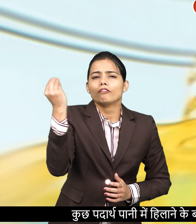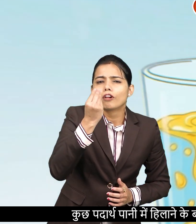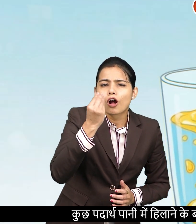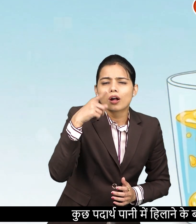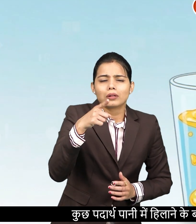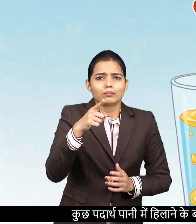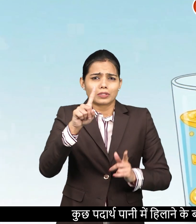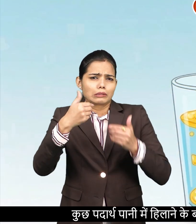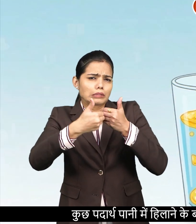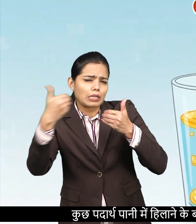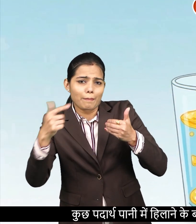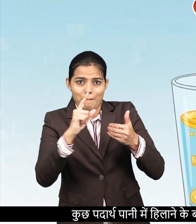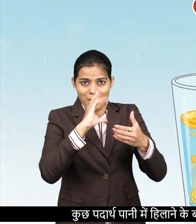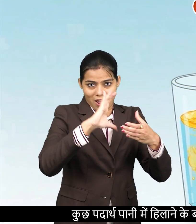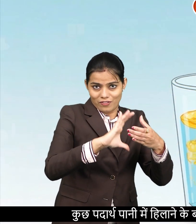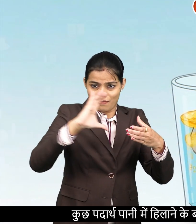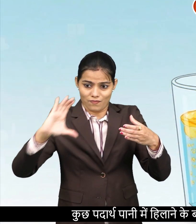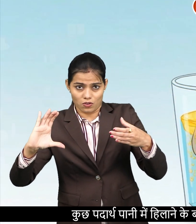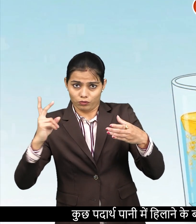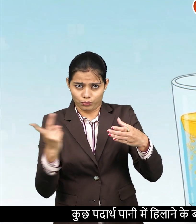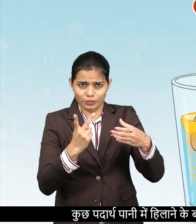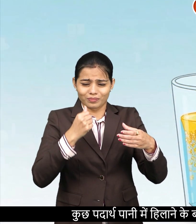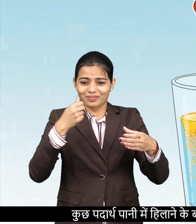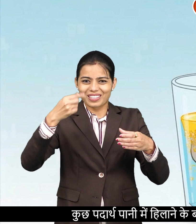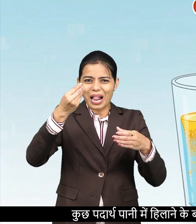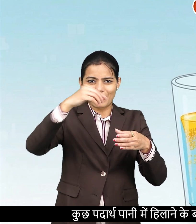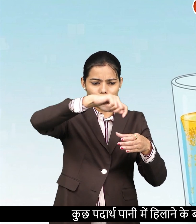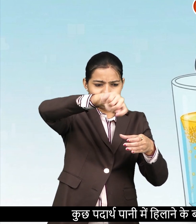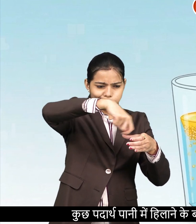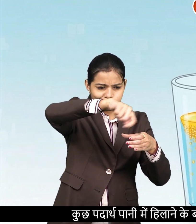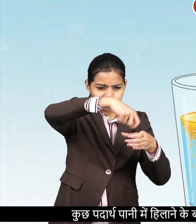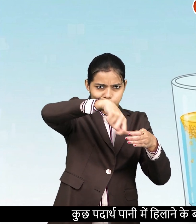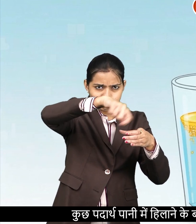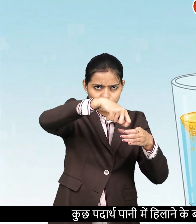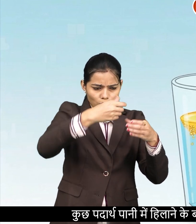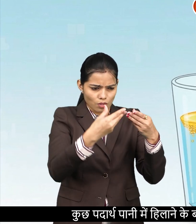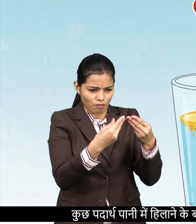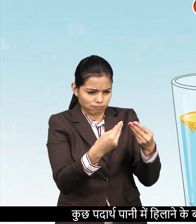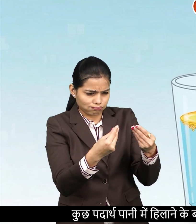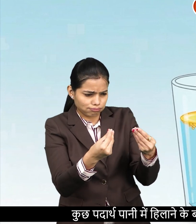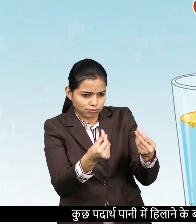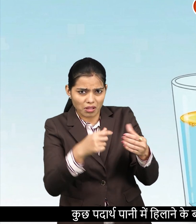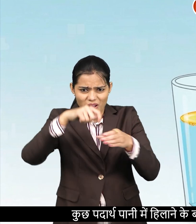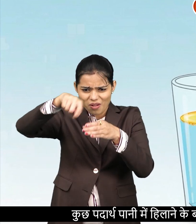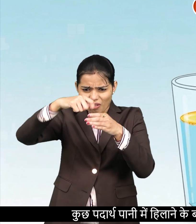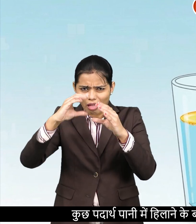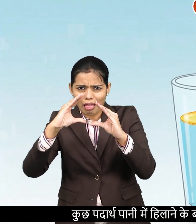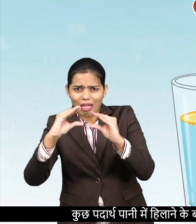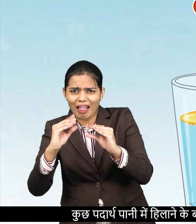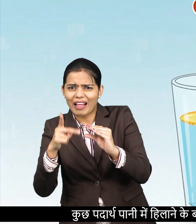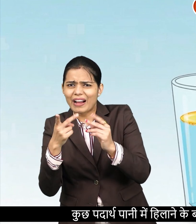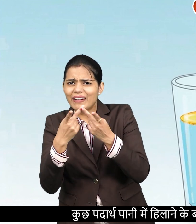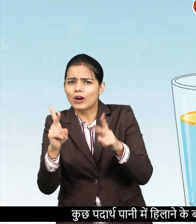कुछ पदार्थ पानी में हिलाने के बाद भी नहीं घुलते, इन्हें अविलेय पदार्थ इनसॉल्युबल सब्सटेंसेस कहते